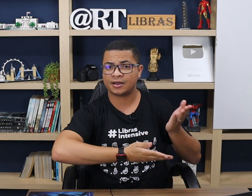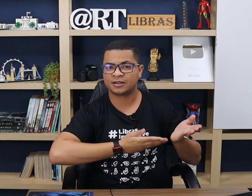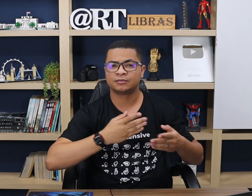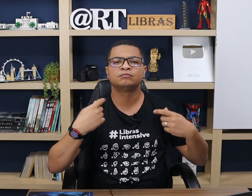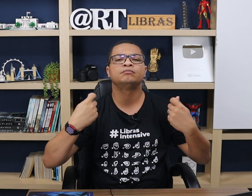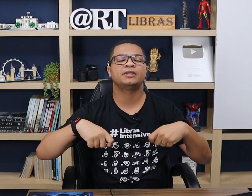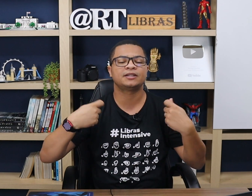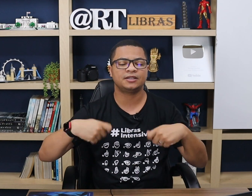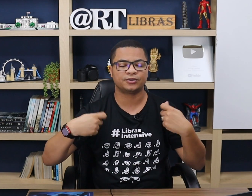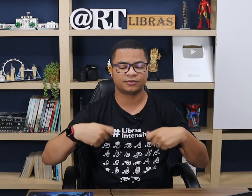preciso